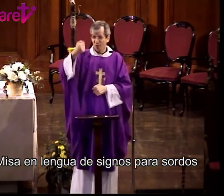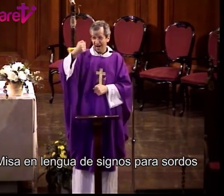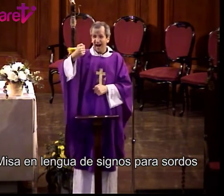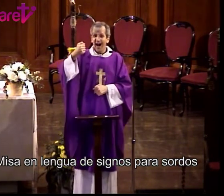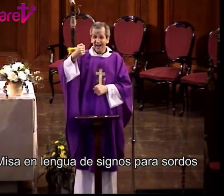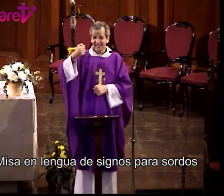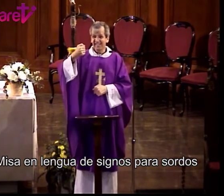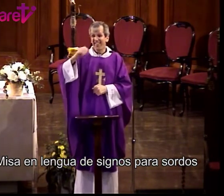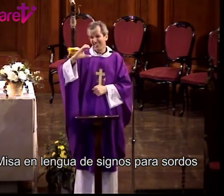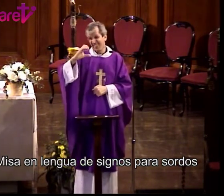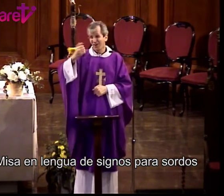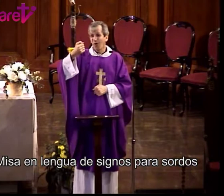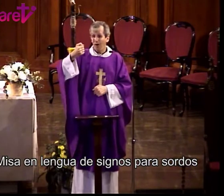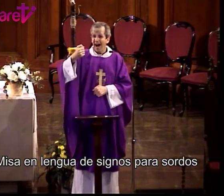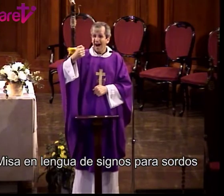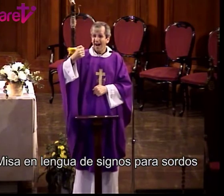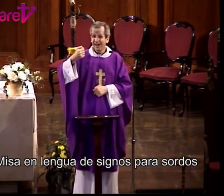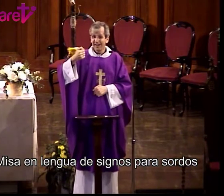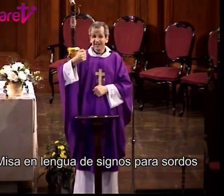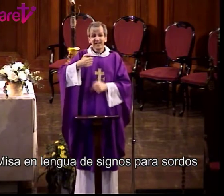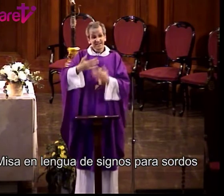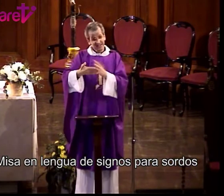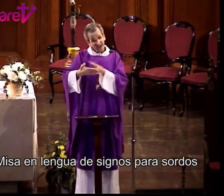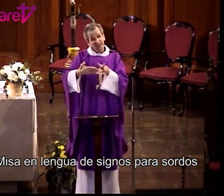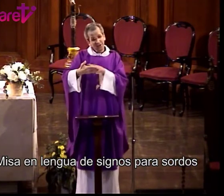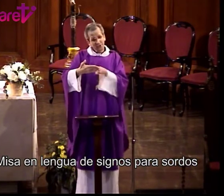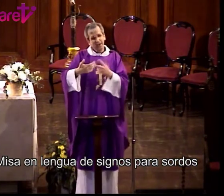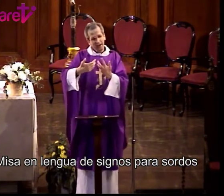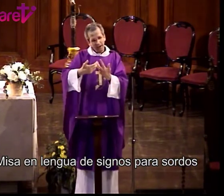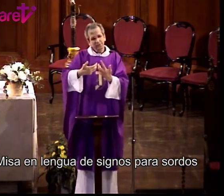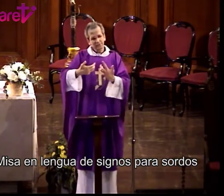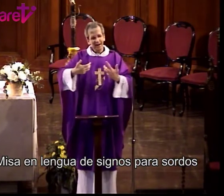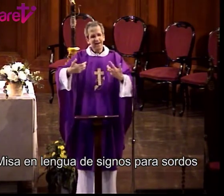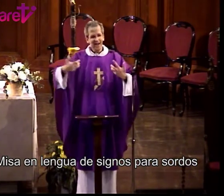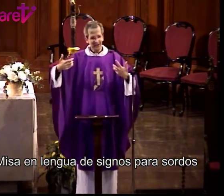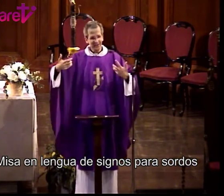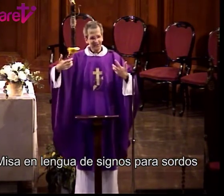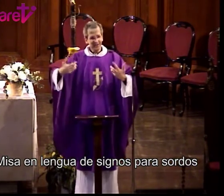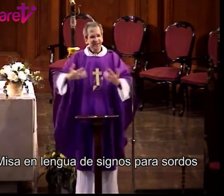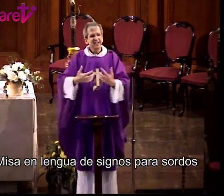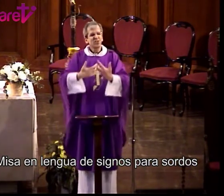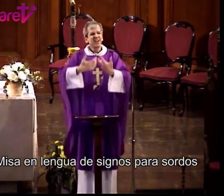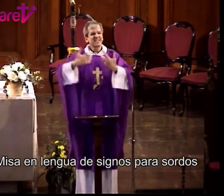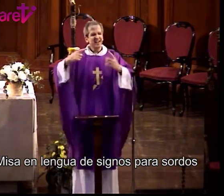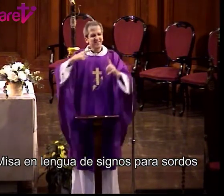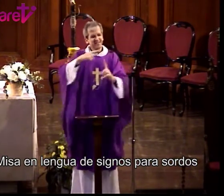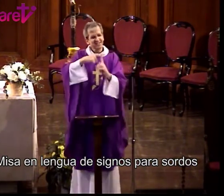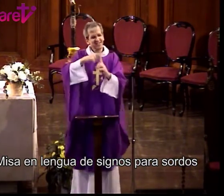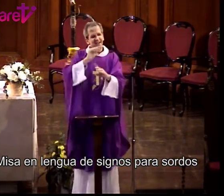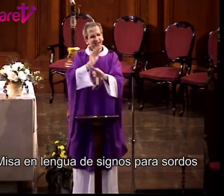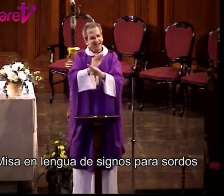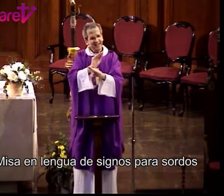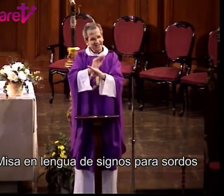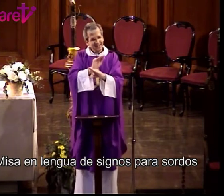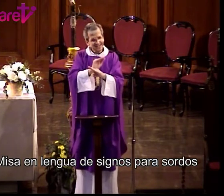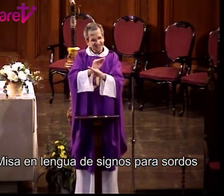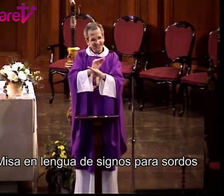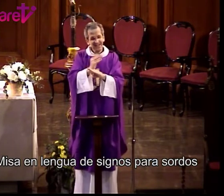A, este ciclo A, se leen los evangelios largos, que son las grandes catequesis